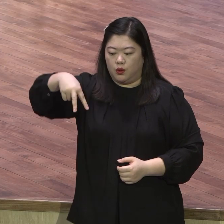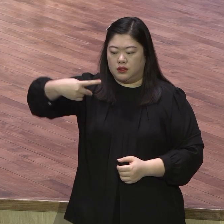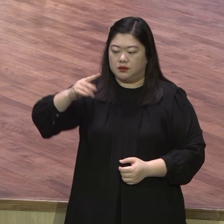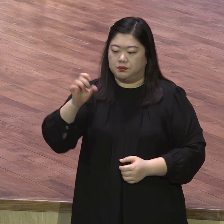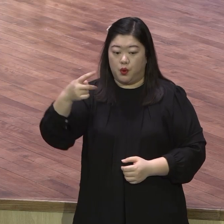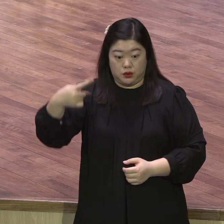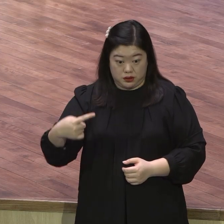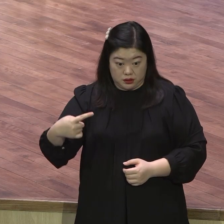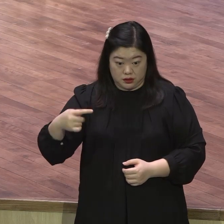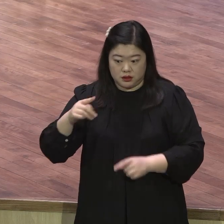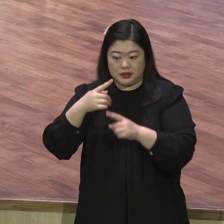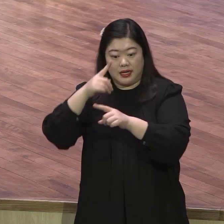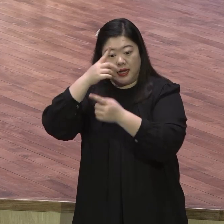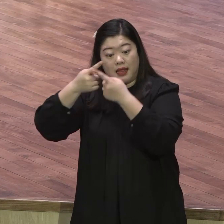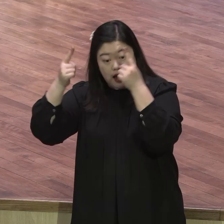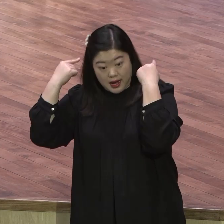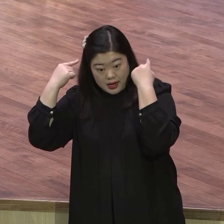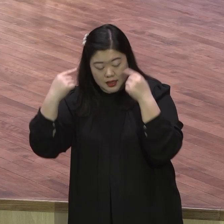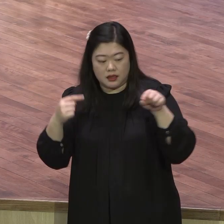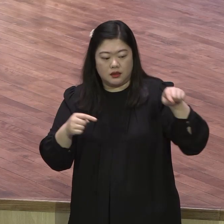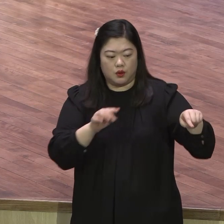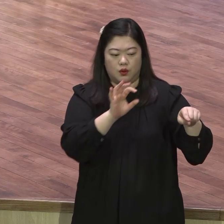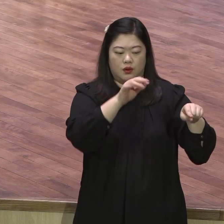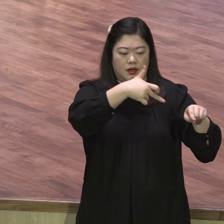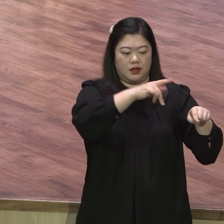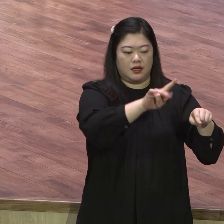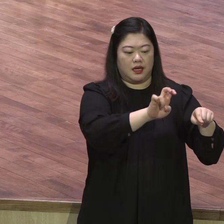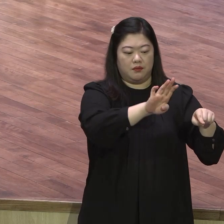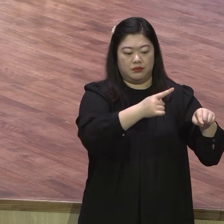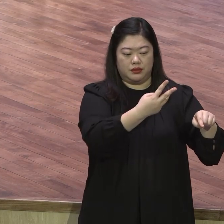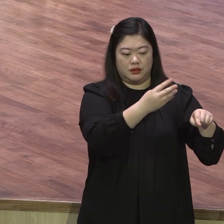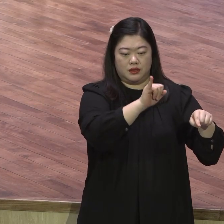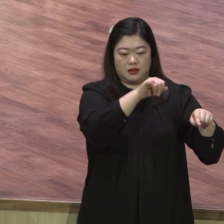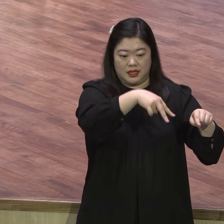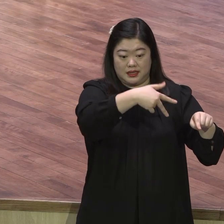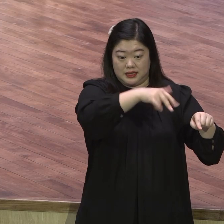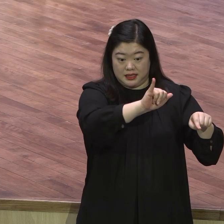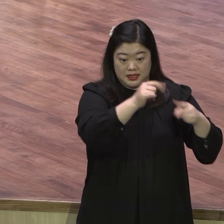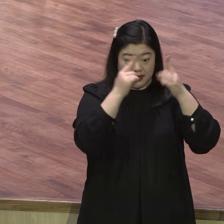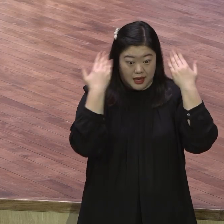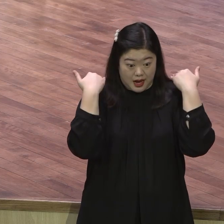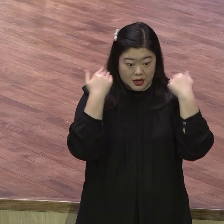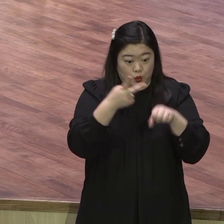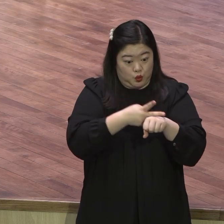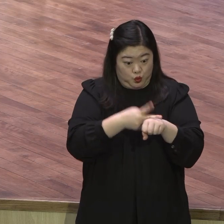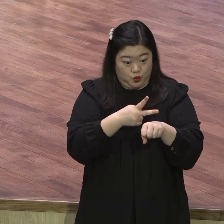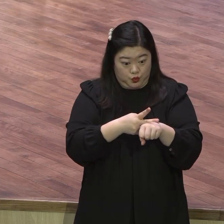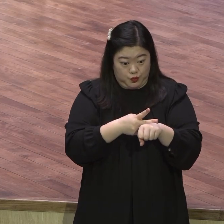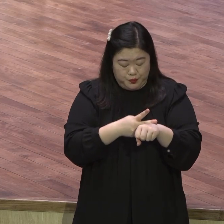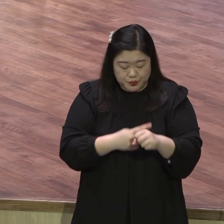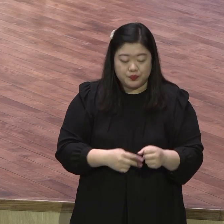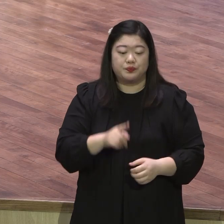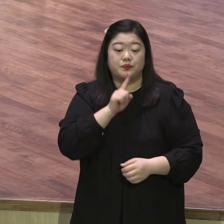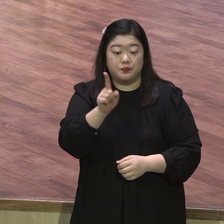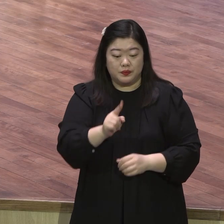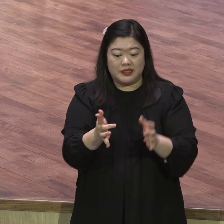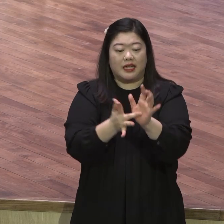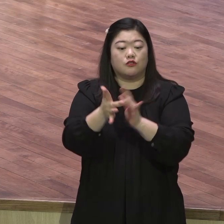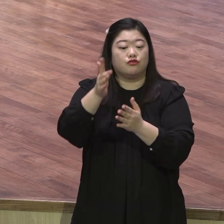이 교수였던 CS 루이스라는 분이 이래 말했습니다. 예수의 최대